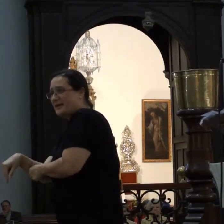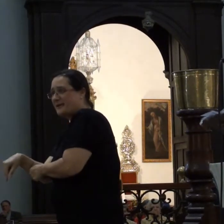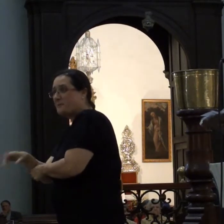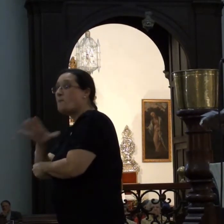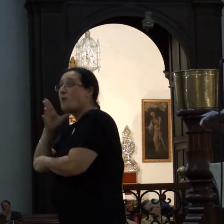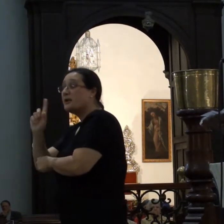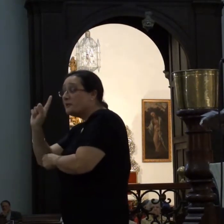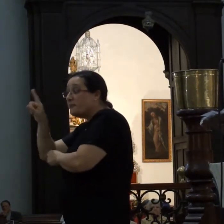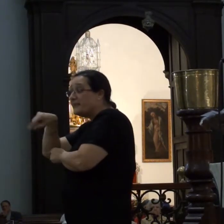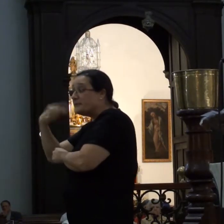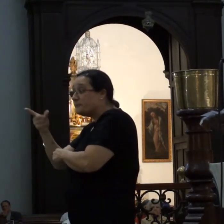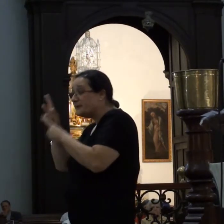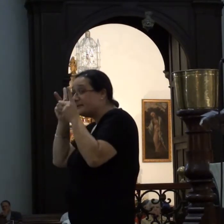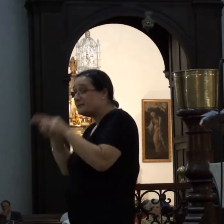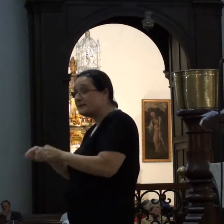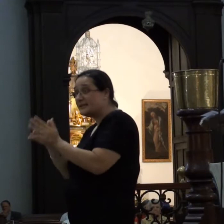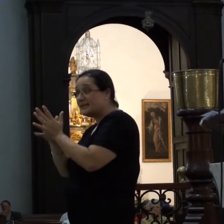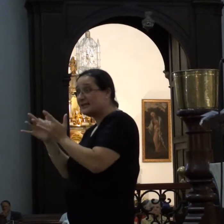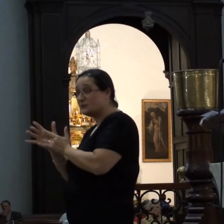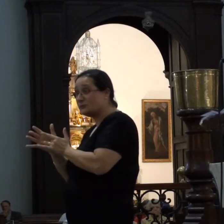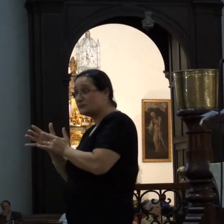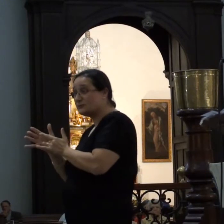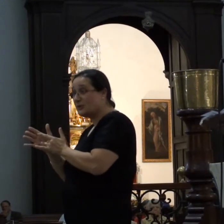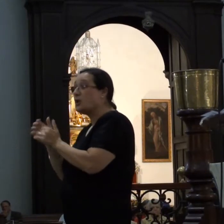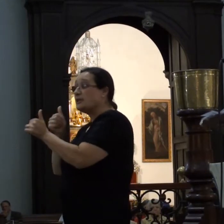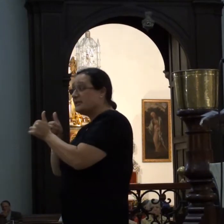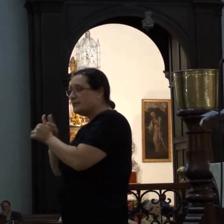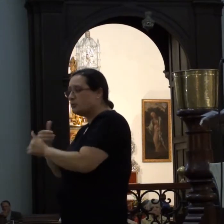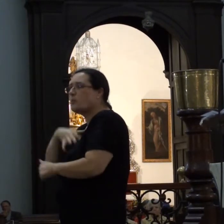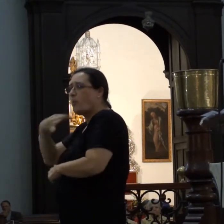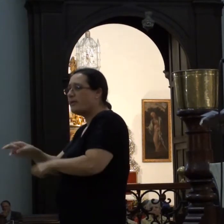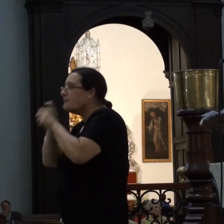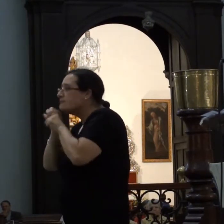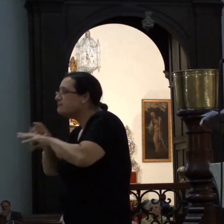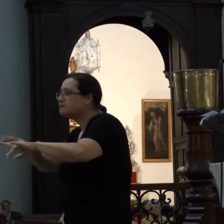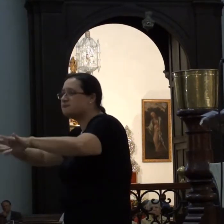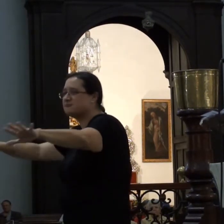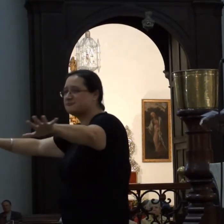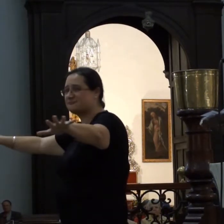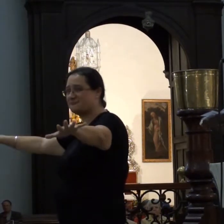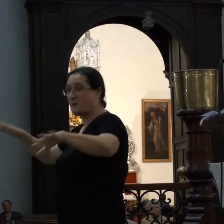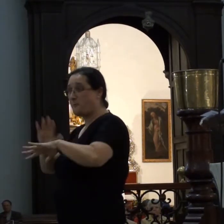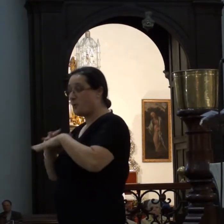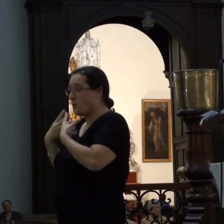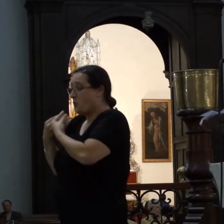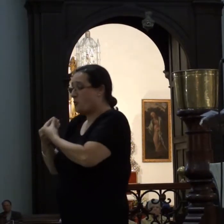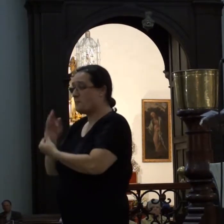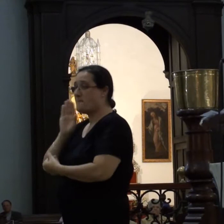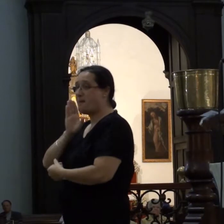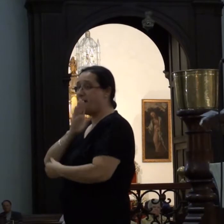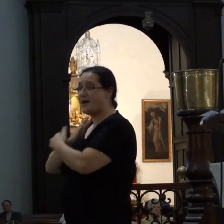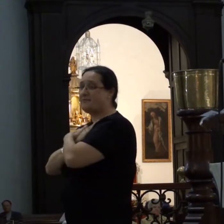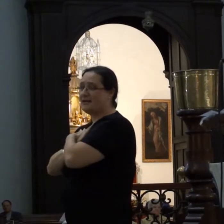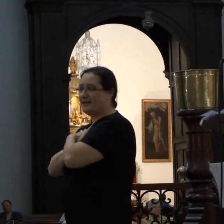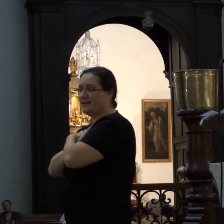explosión misionera que se produjo en Pentecostés Ella es la madre de la iglesia evangelizadora